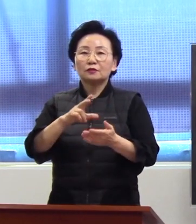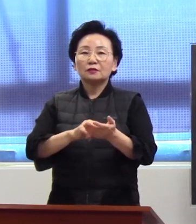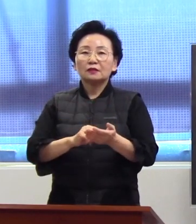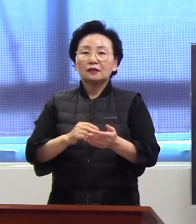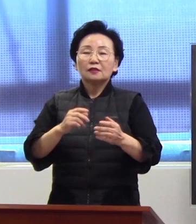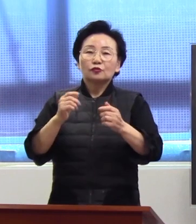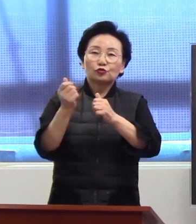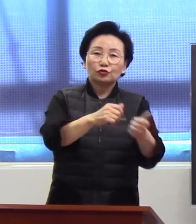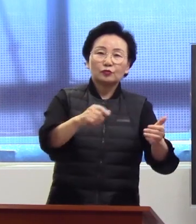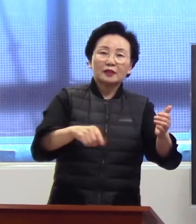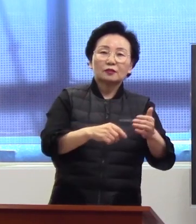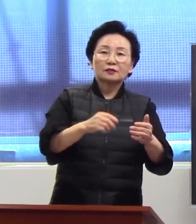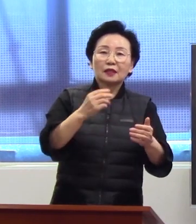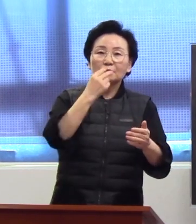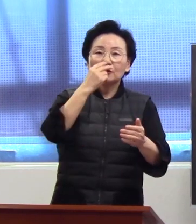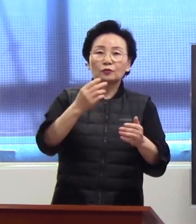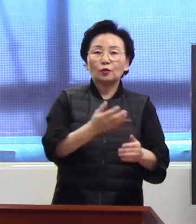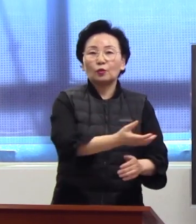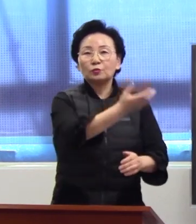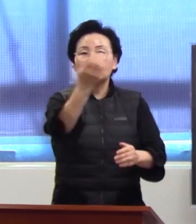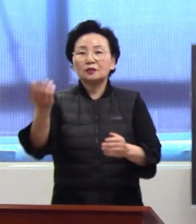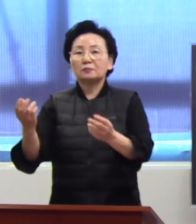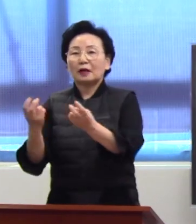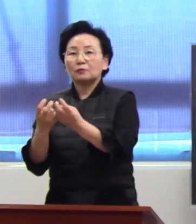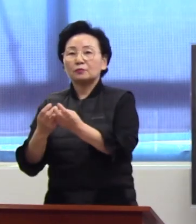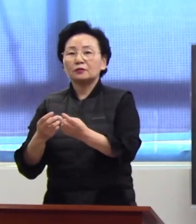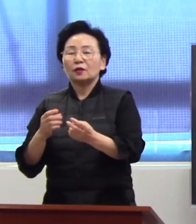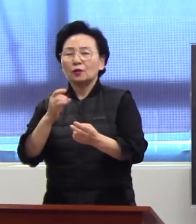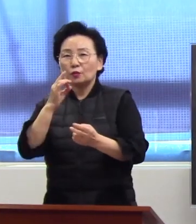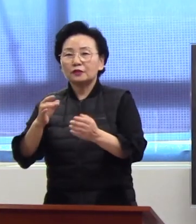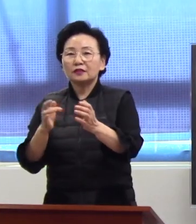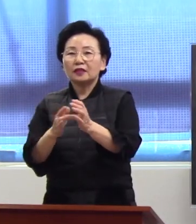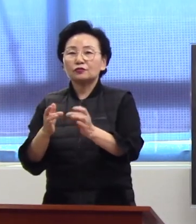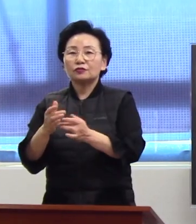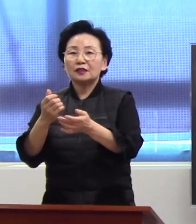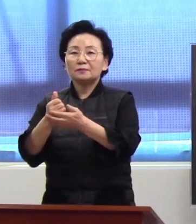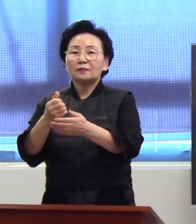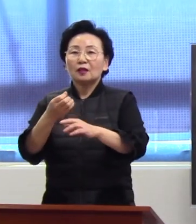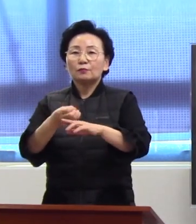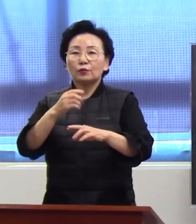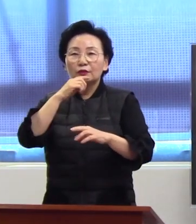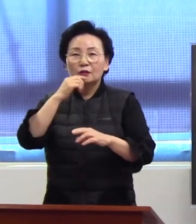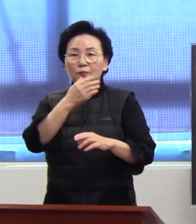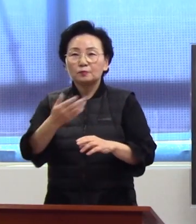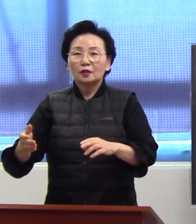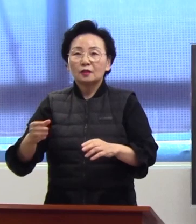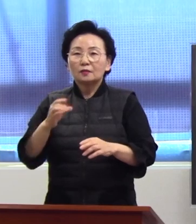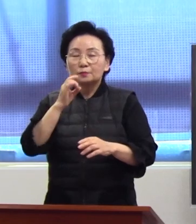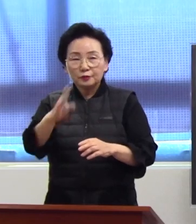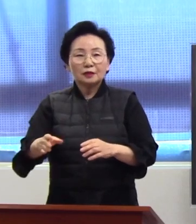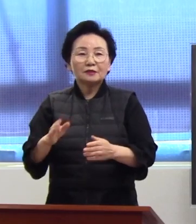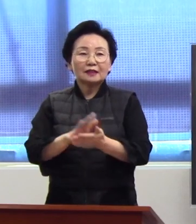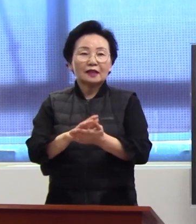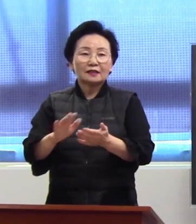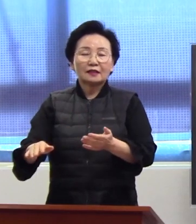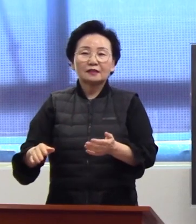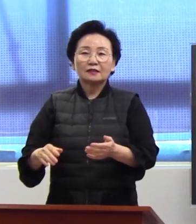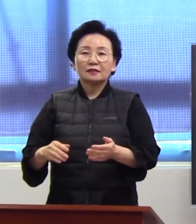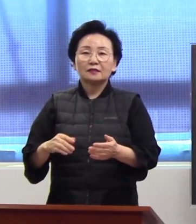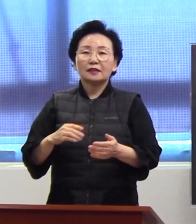제목을 죽음에서 생명으로 옮기는 방법은 오직 예수님 보혈 뿐입니다. 이렇게 이제